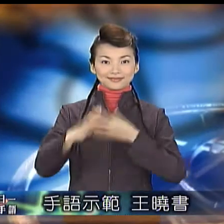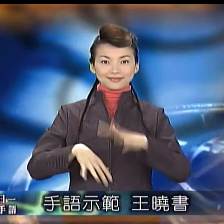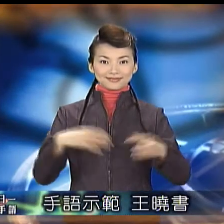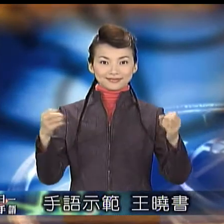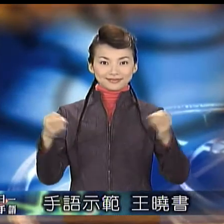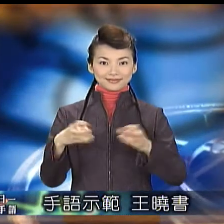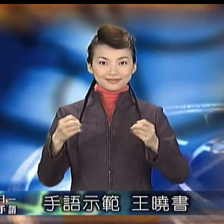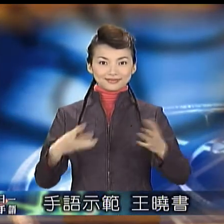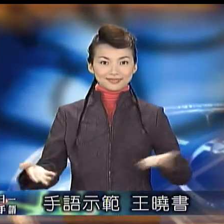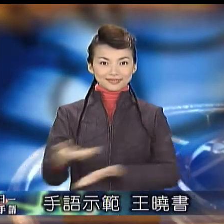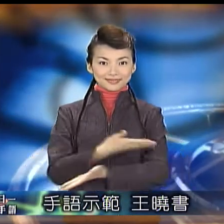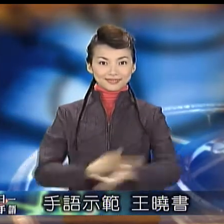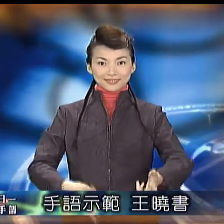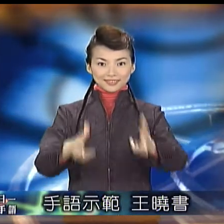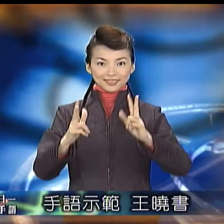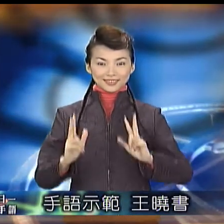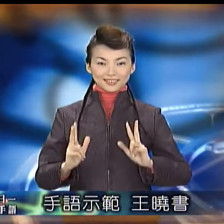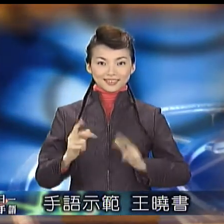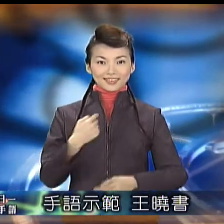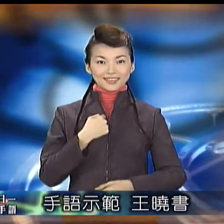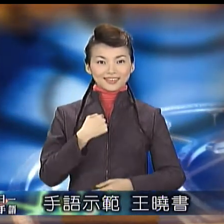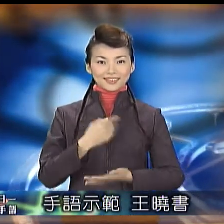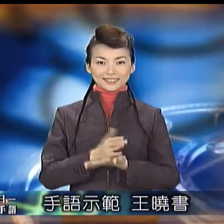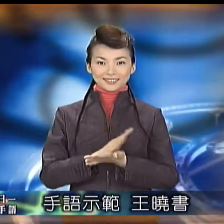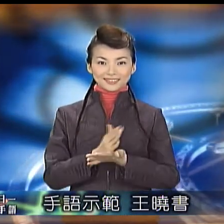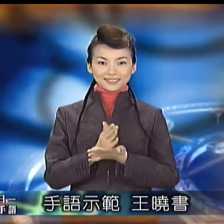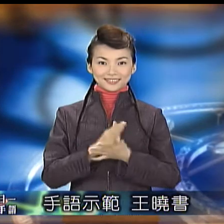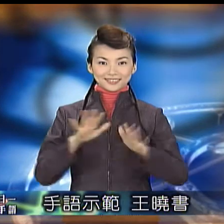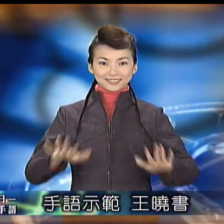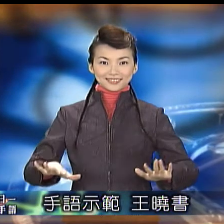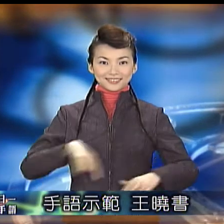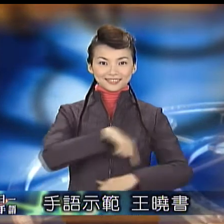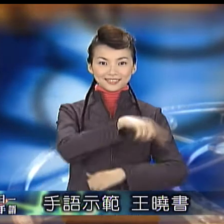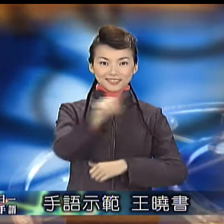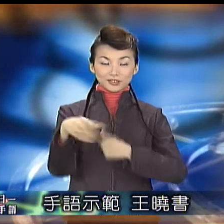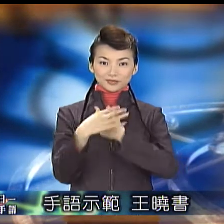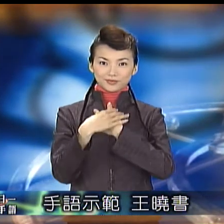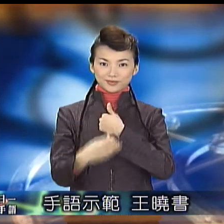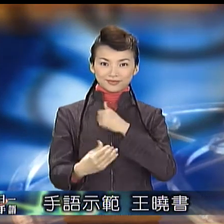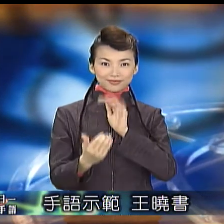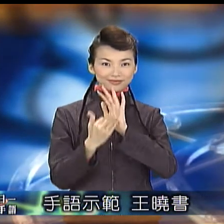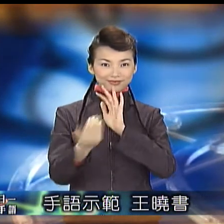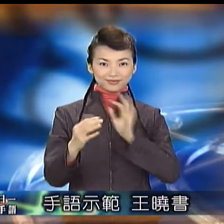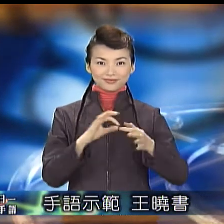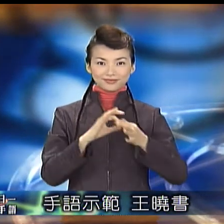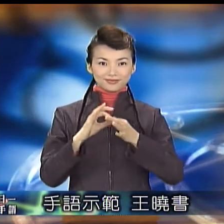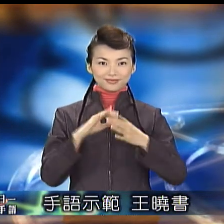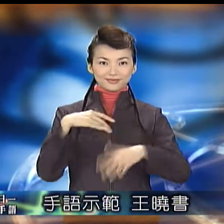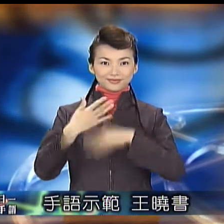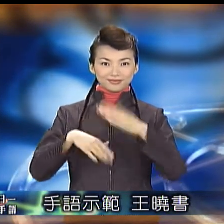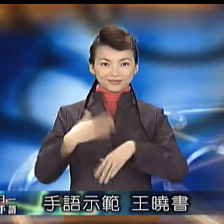动双手搭起无声的桥梁，我是王小舒，今天来学跟拒绝有关的手